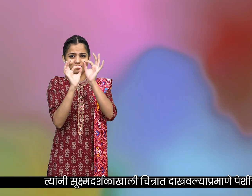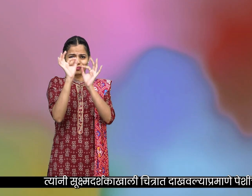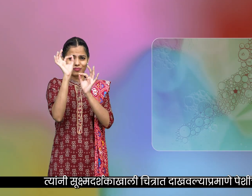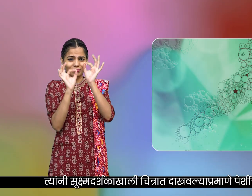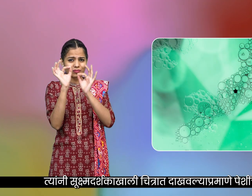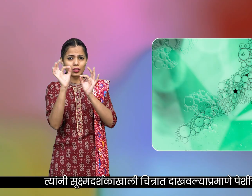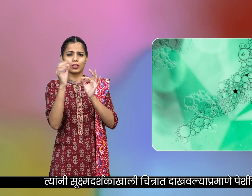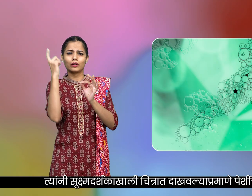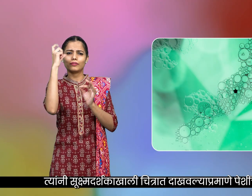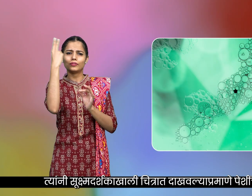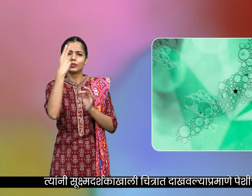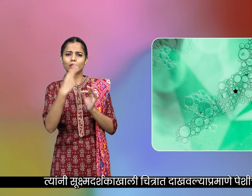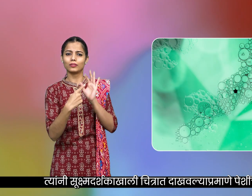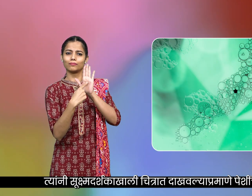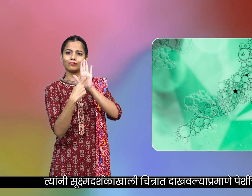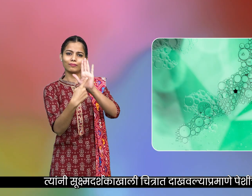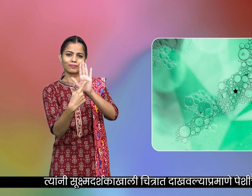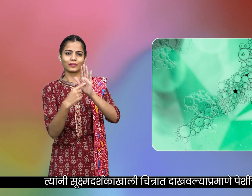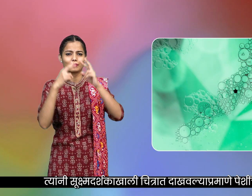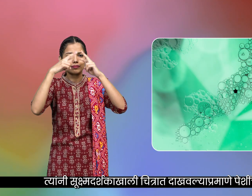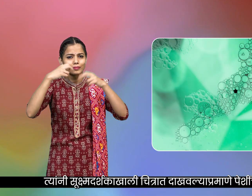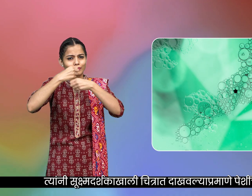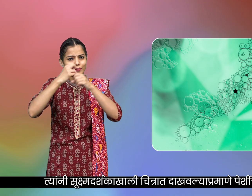चित्रात दाखवल्याप्रमाणे पेशींची निरीक्षणे केली.